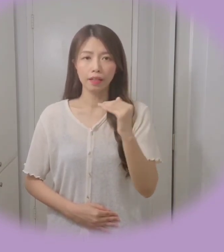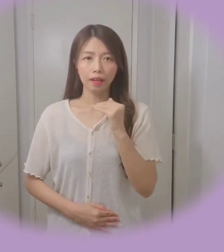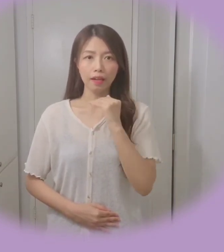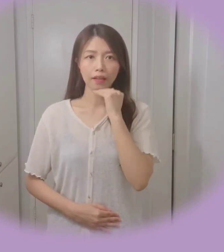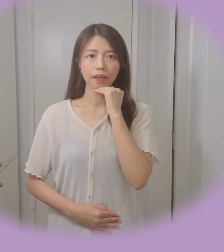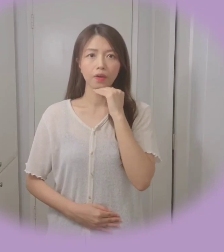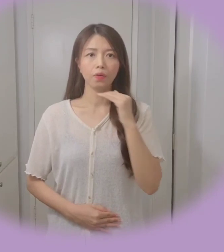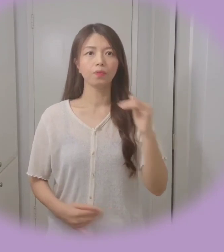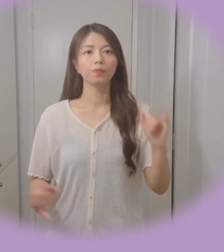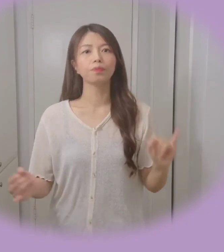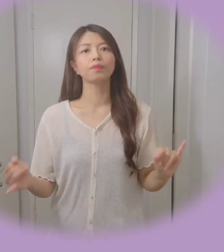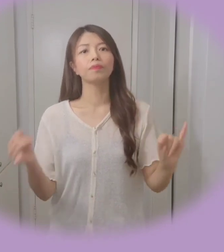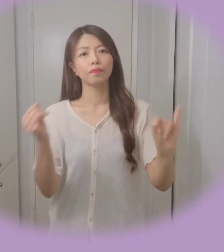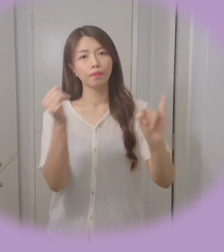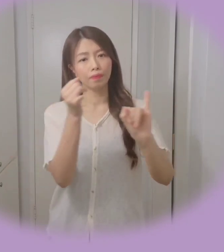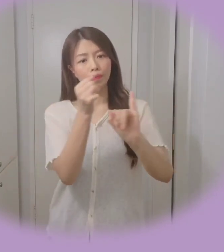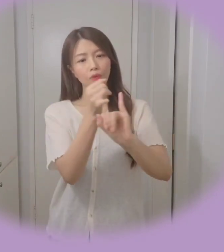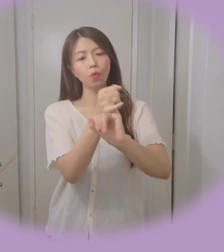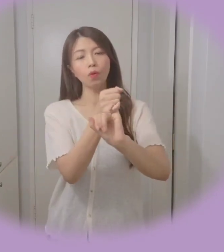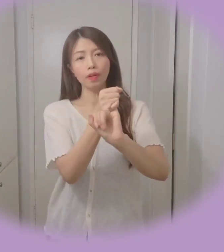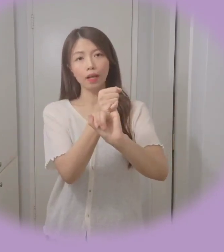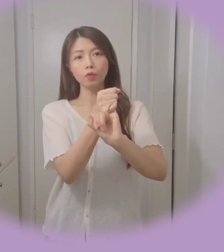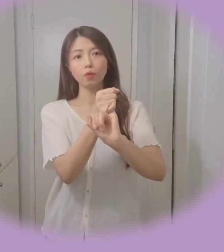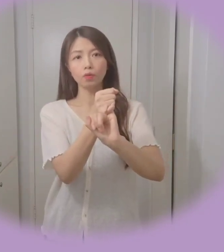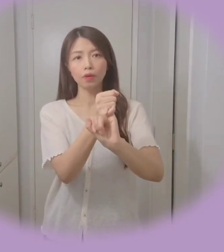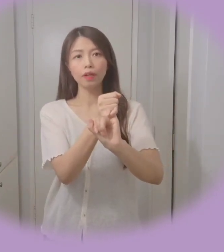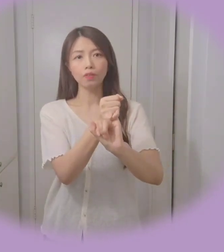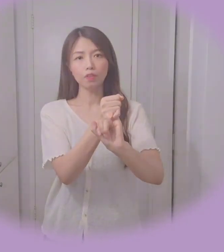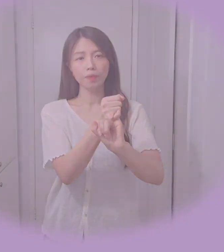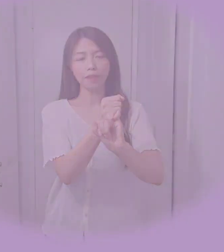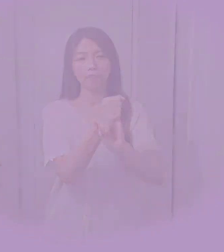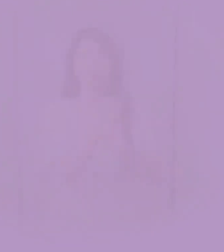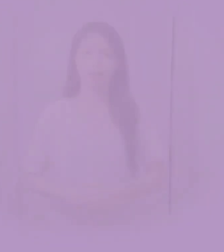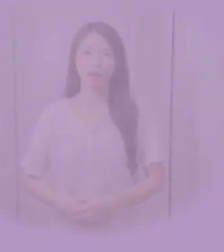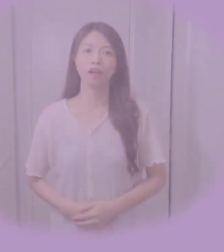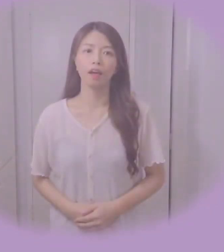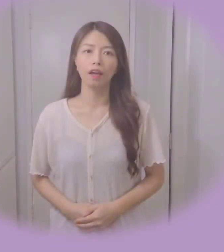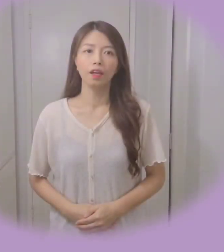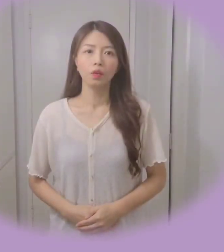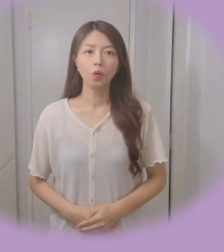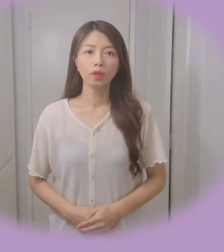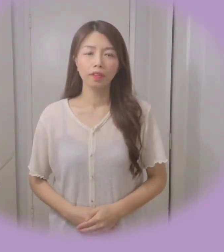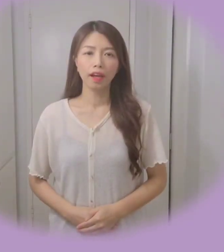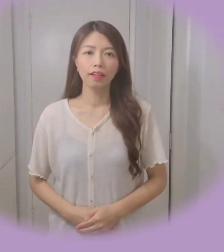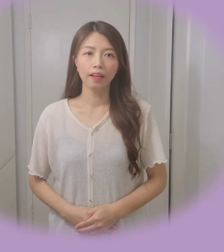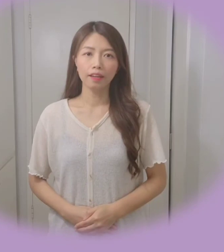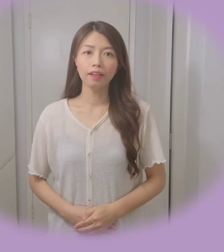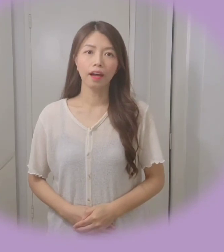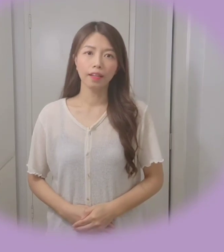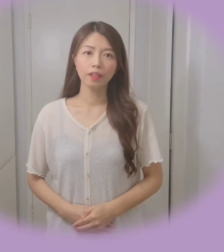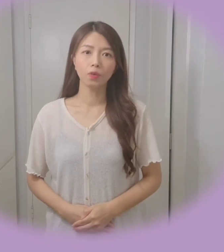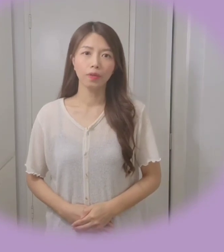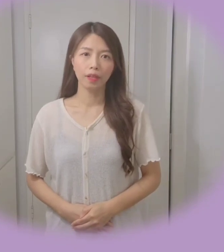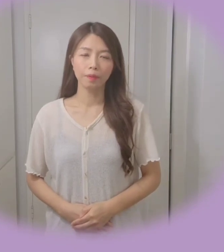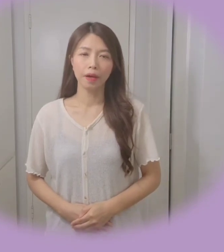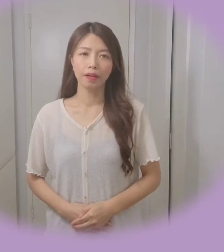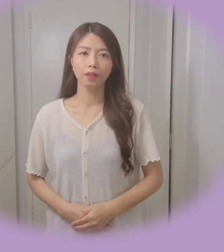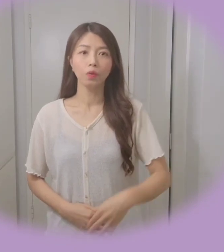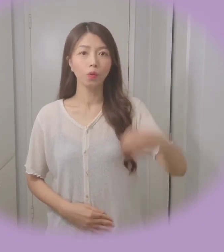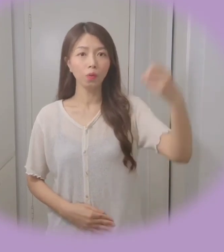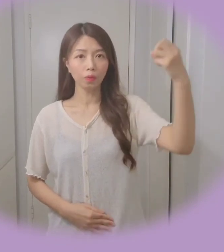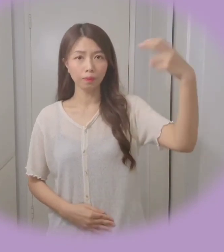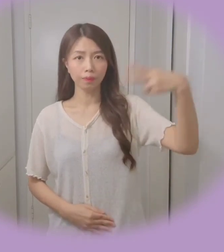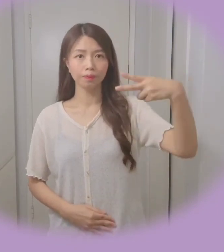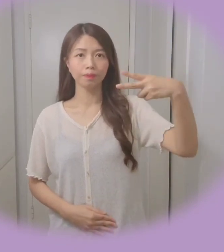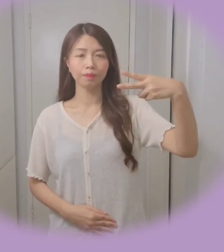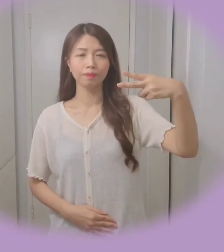뜻입니다. 기다릴게요. 꼭 약속 수어를 해주시면 돼요. 또 그대가 나를 안아주고